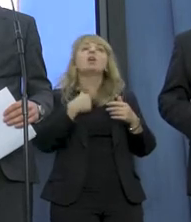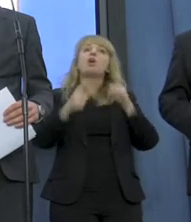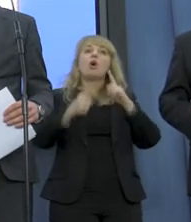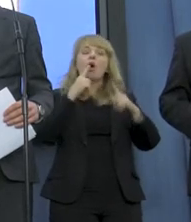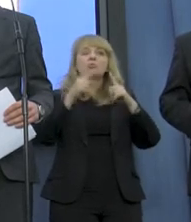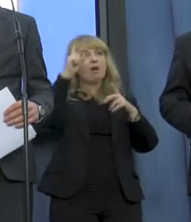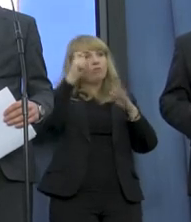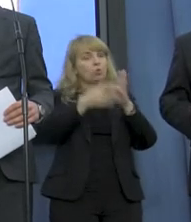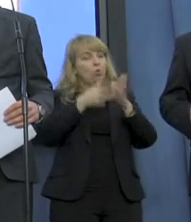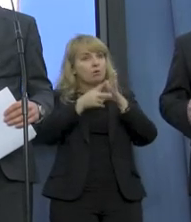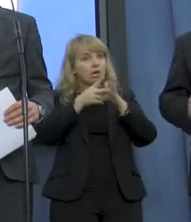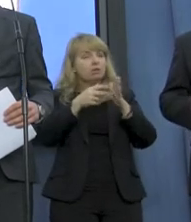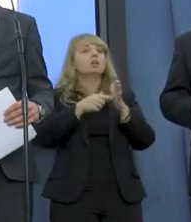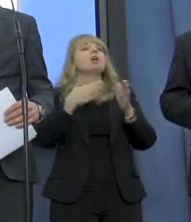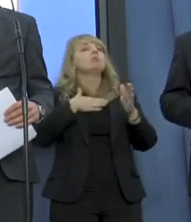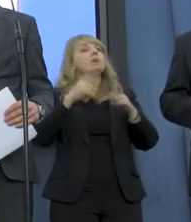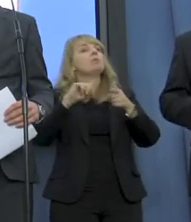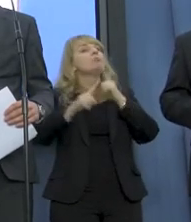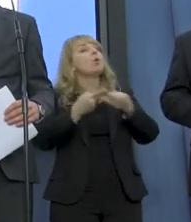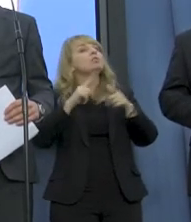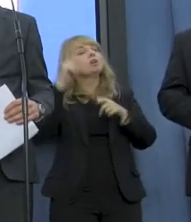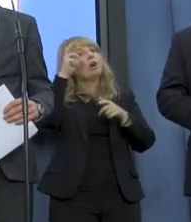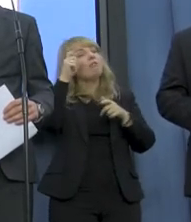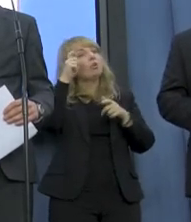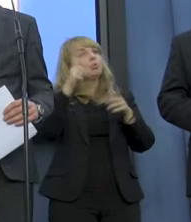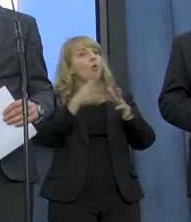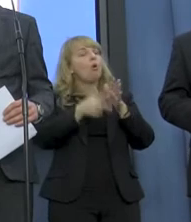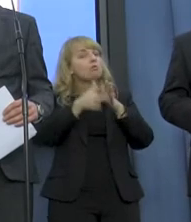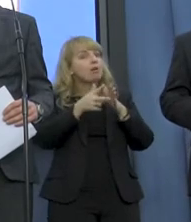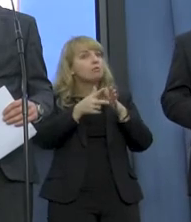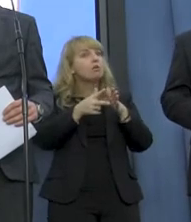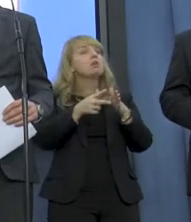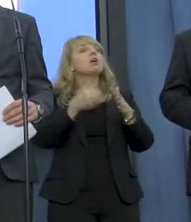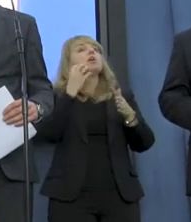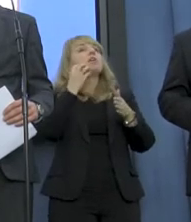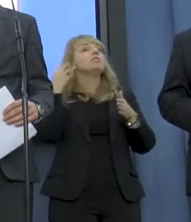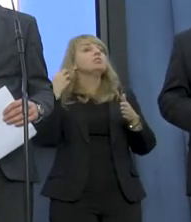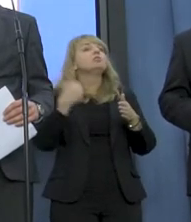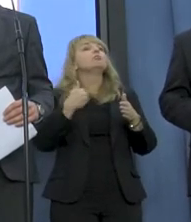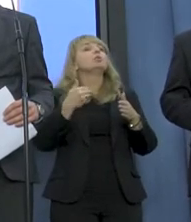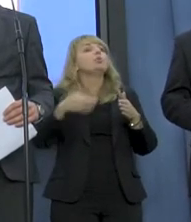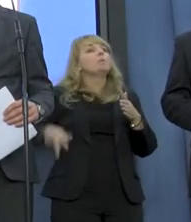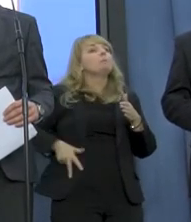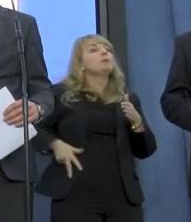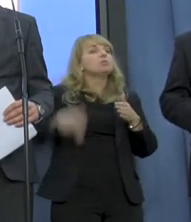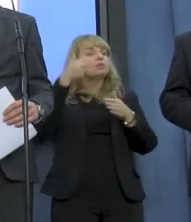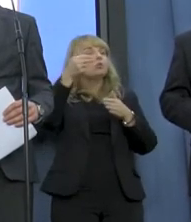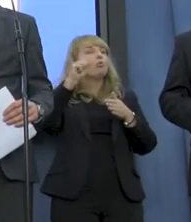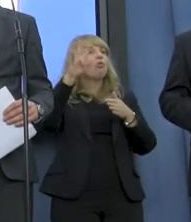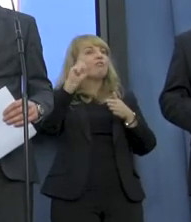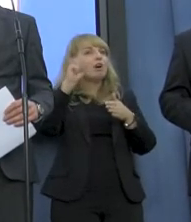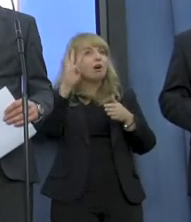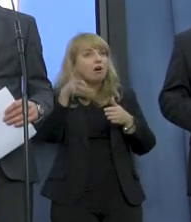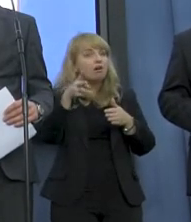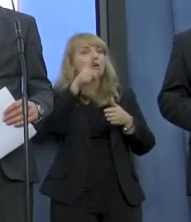fotoradarach, bo mamy dzisiaj politykę fotoradarową, wcześniej ministra Nowaka, który usilnie twierdził, że